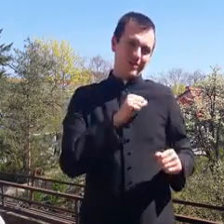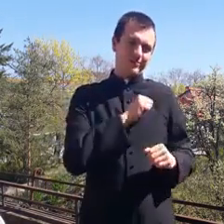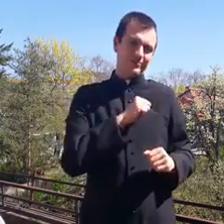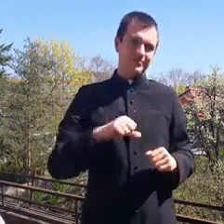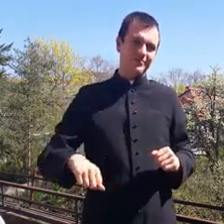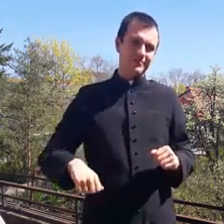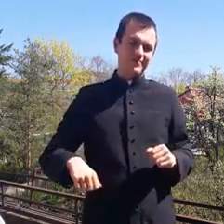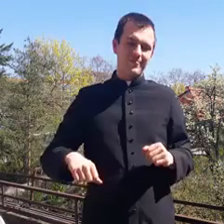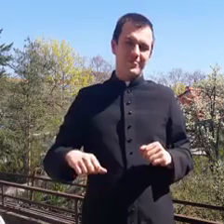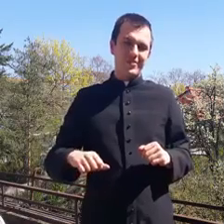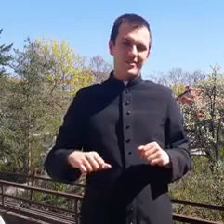się